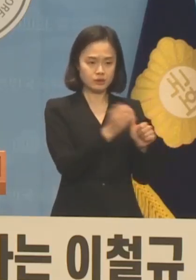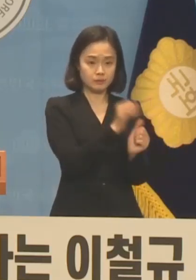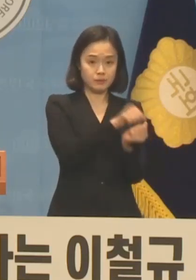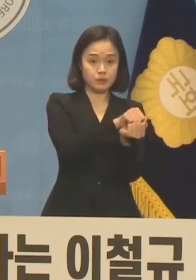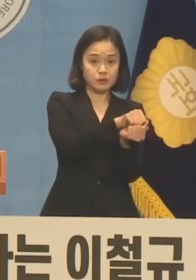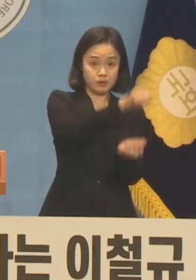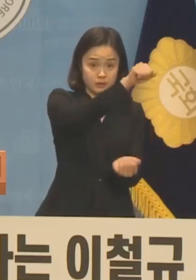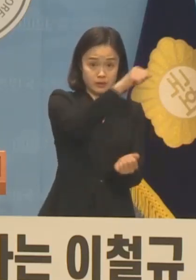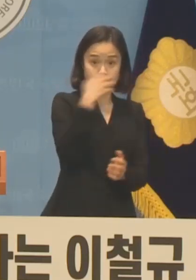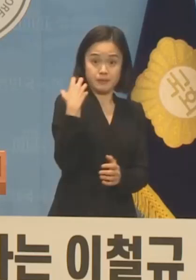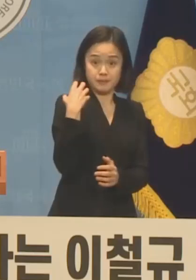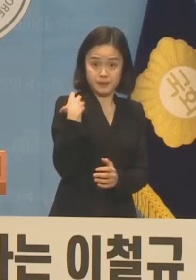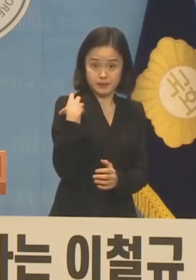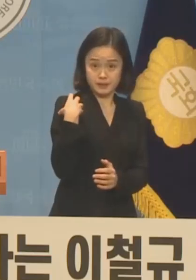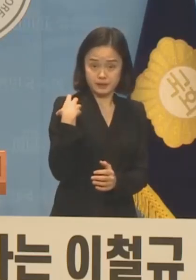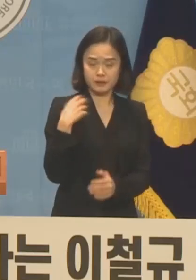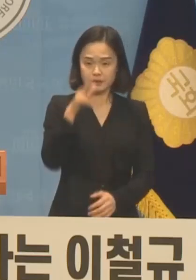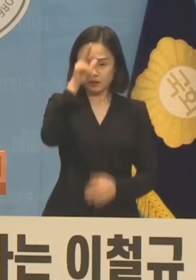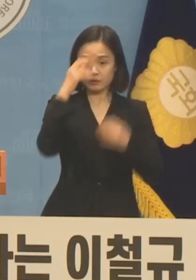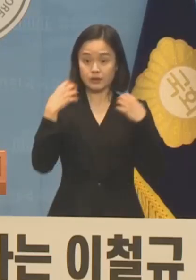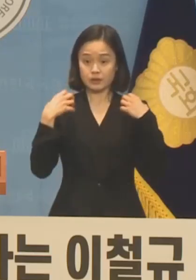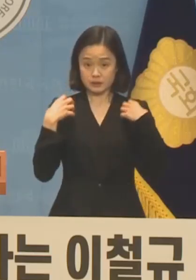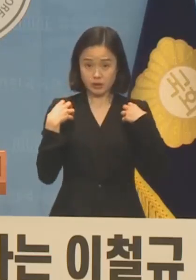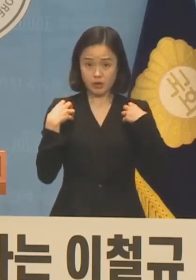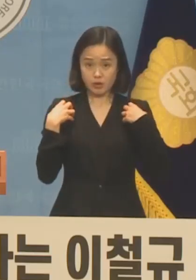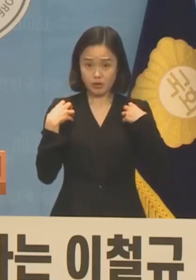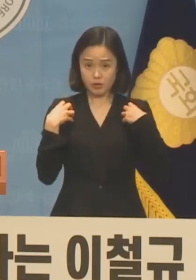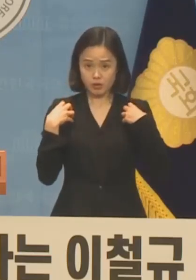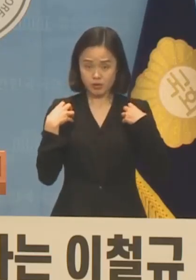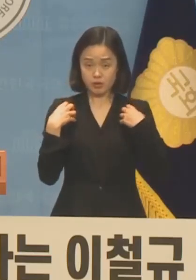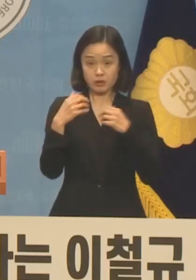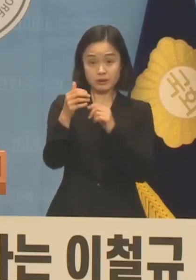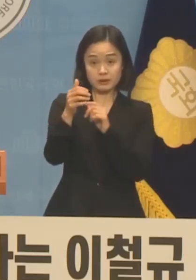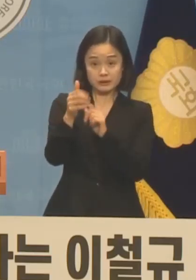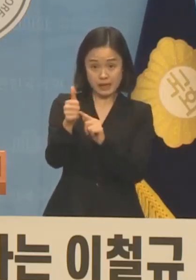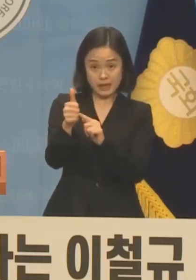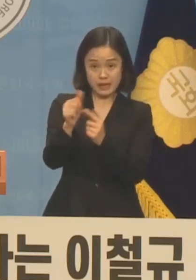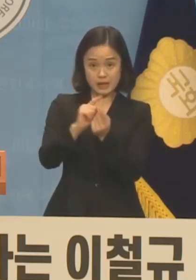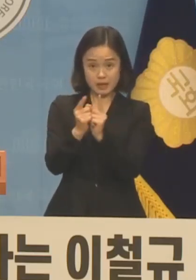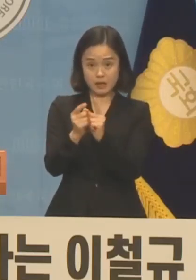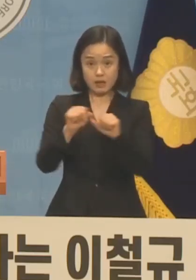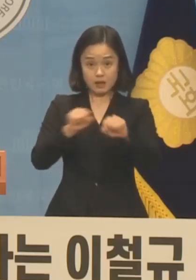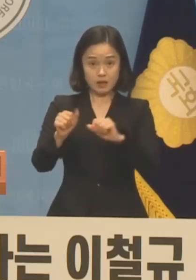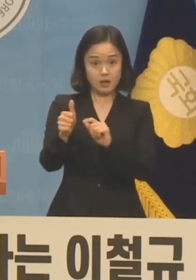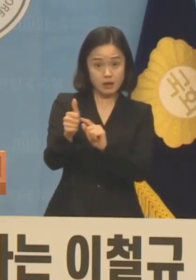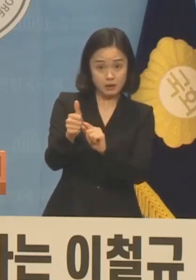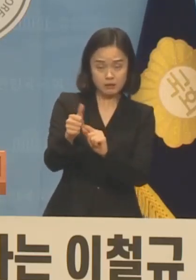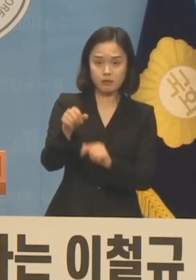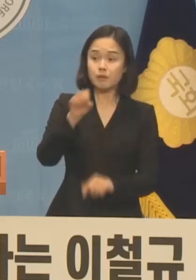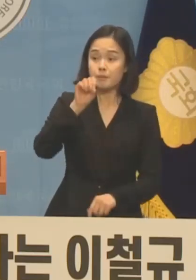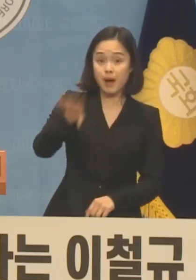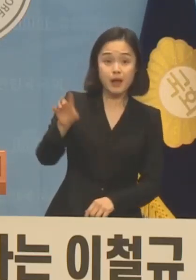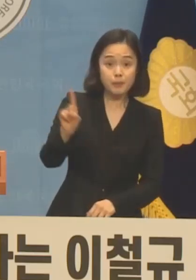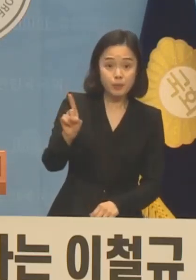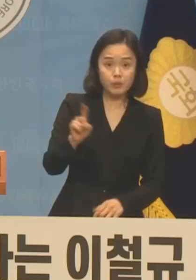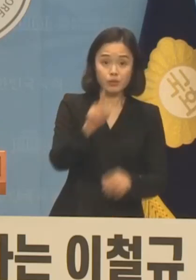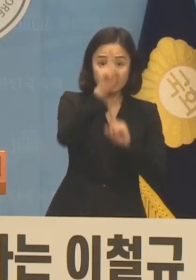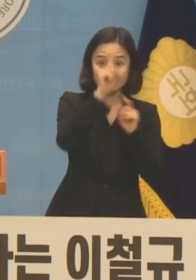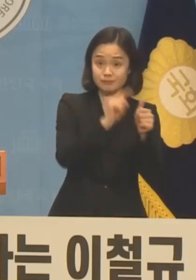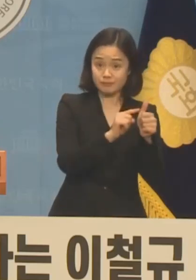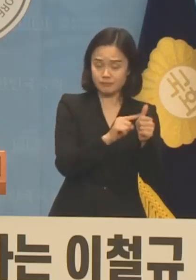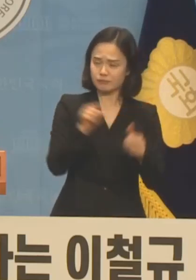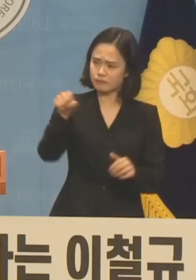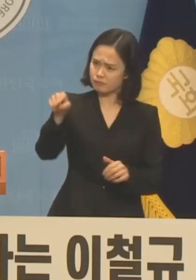담당하는 경찰청 국가수사본부장에게 경찰 의견이 마음대로 막 적용되니 앞으로 영원히 이렇게